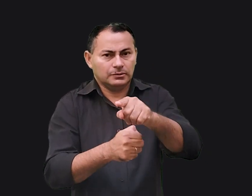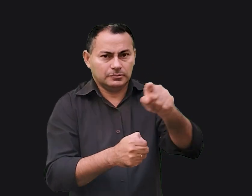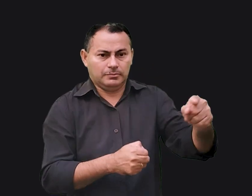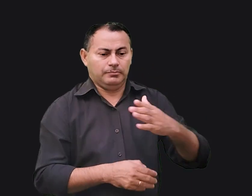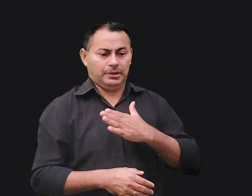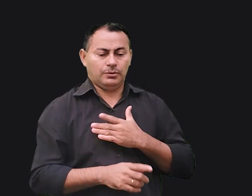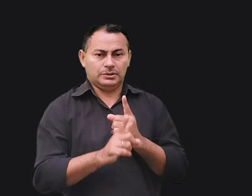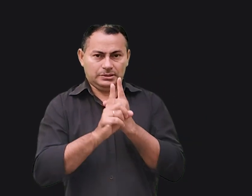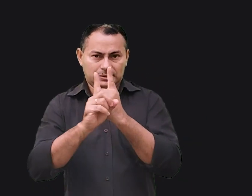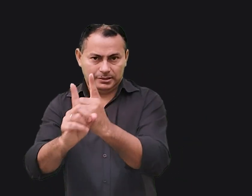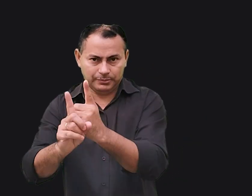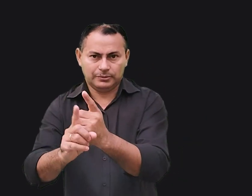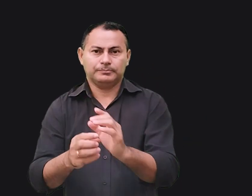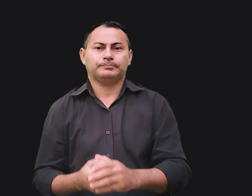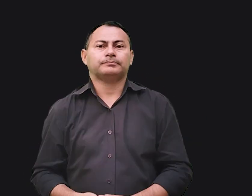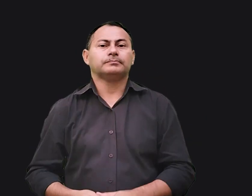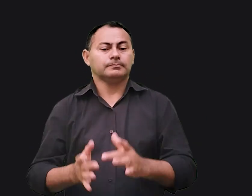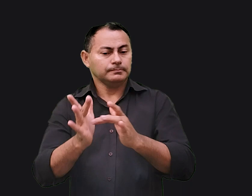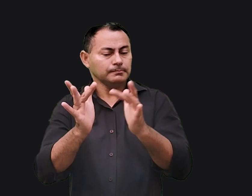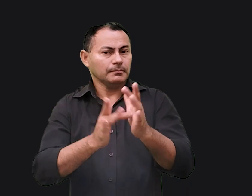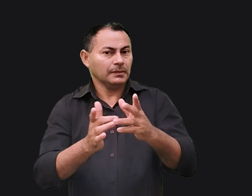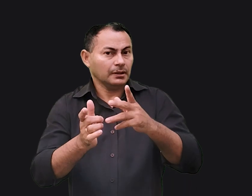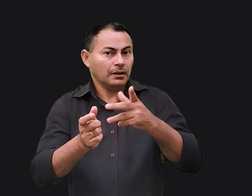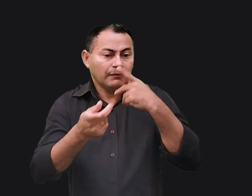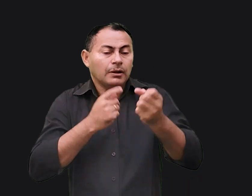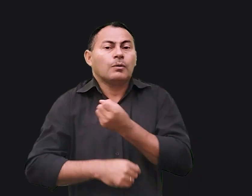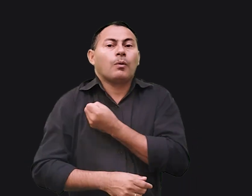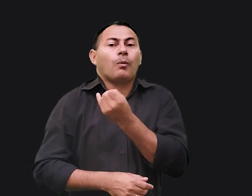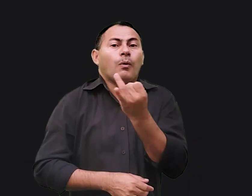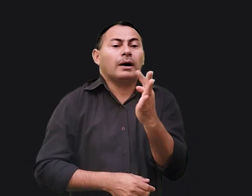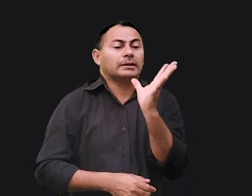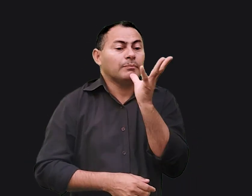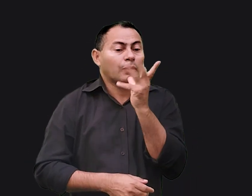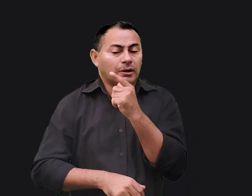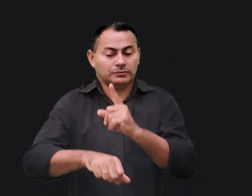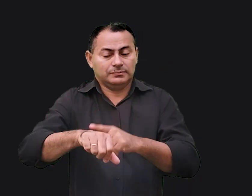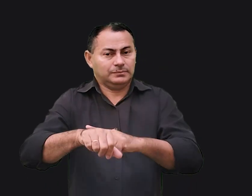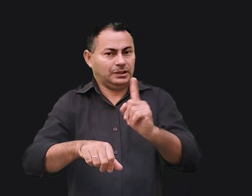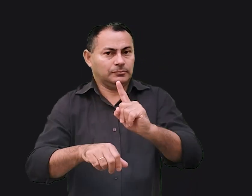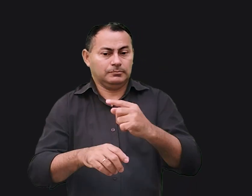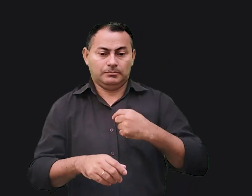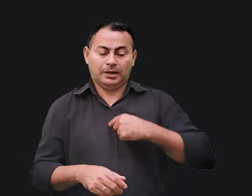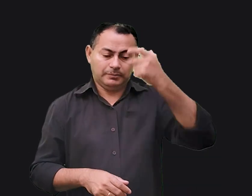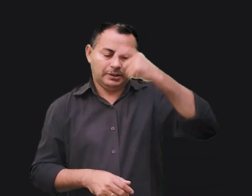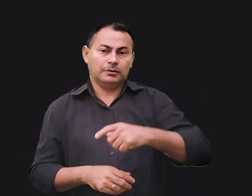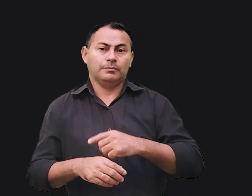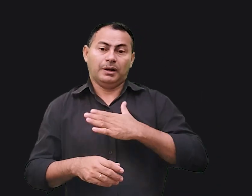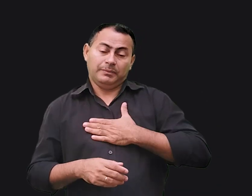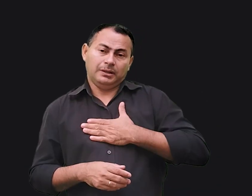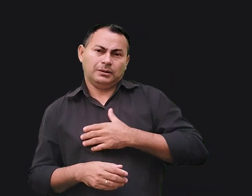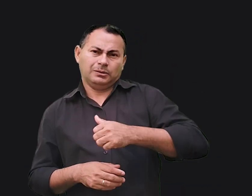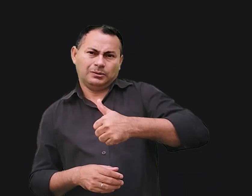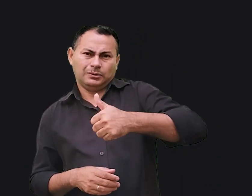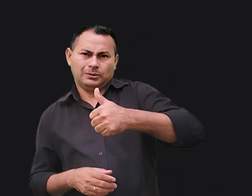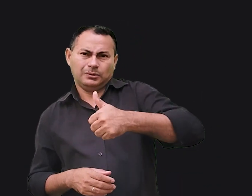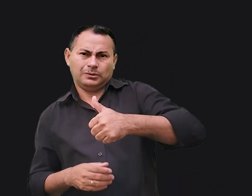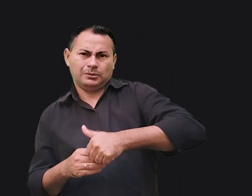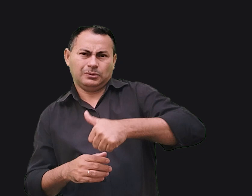farei meus discípulos. Jesus não falou quanto tempo isso levaria. Para mim, levou 12 ou 13 anos para eu passar